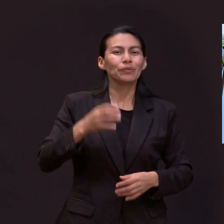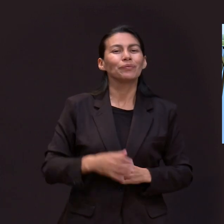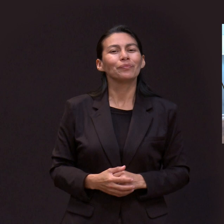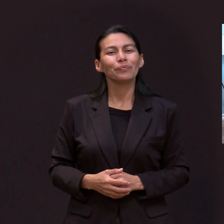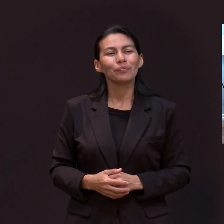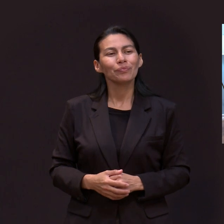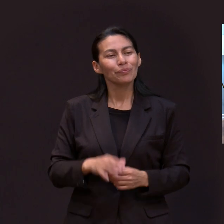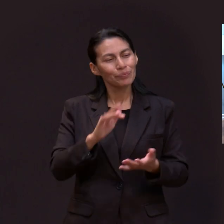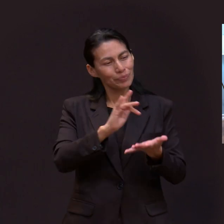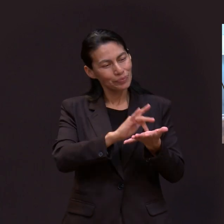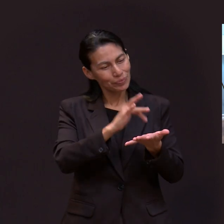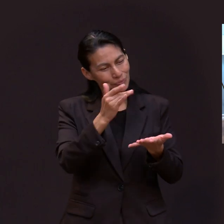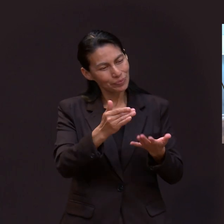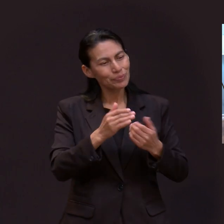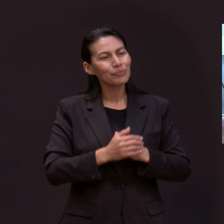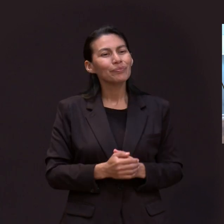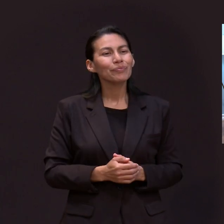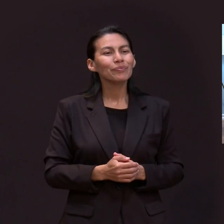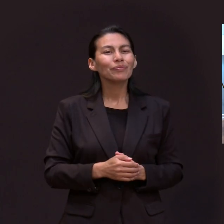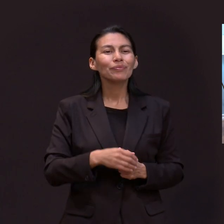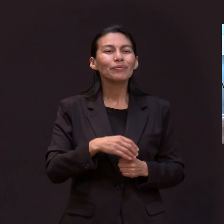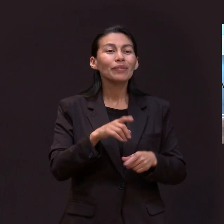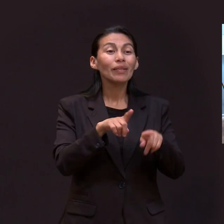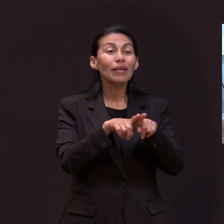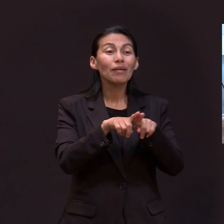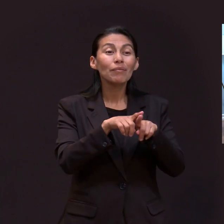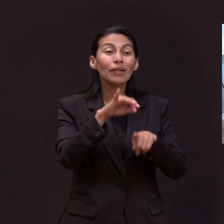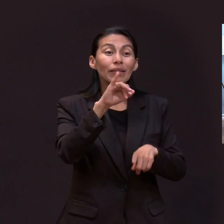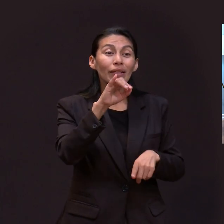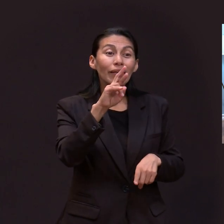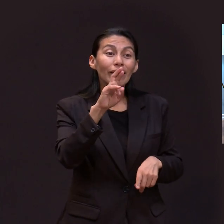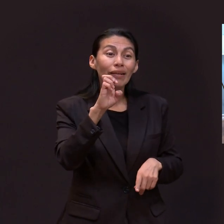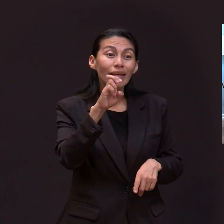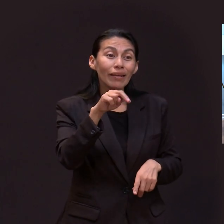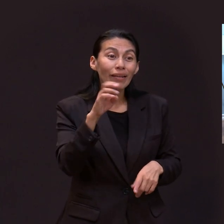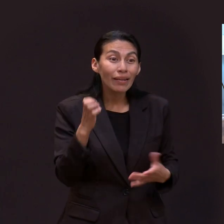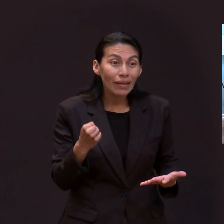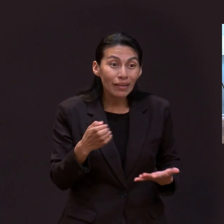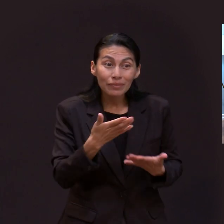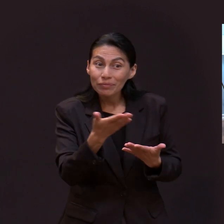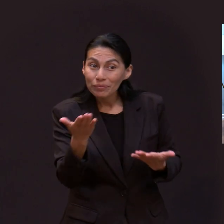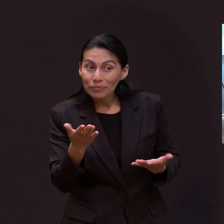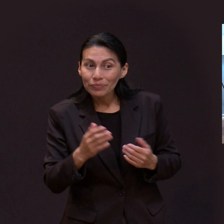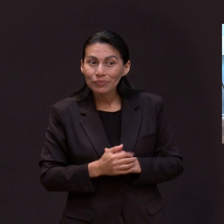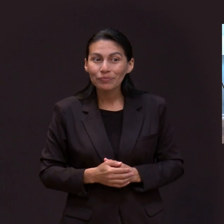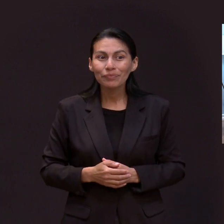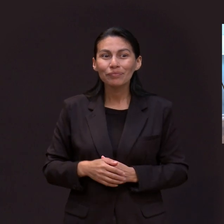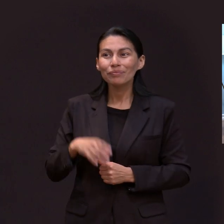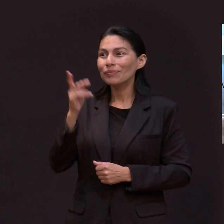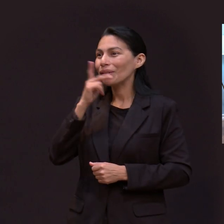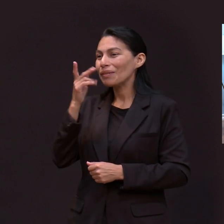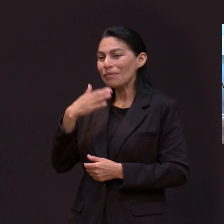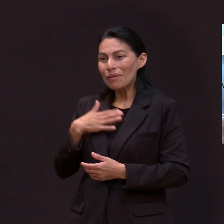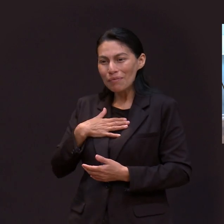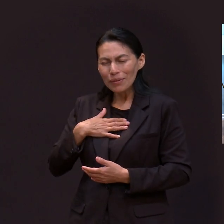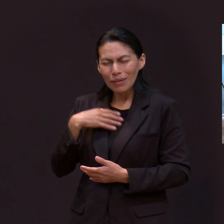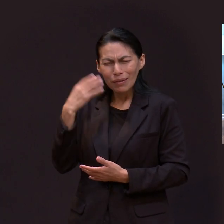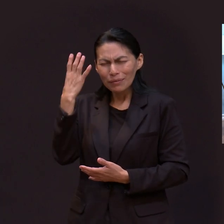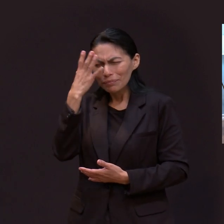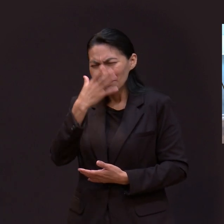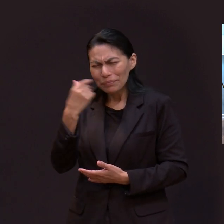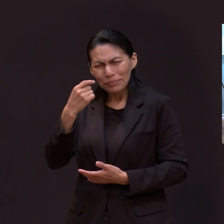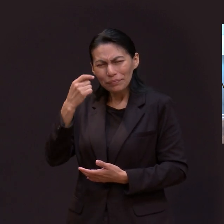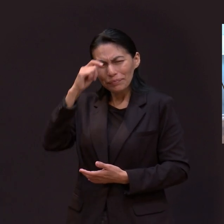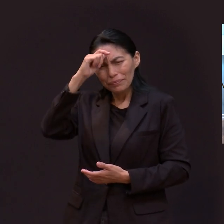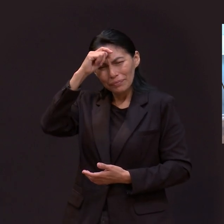maravilloso gracias hermana irene cuantos para mí ha sido una